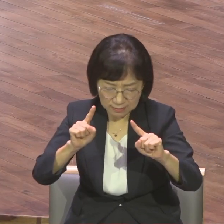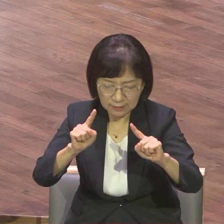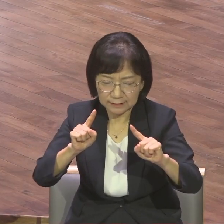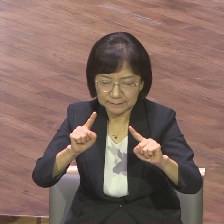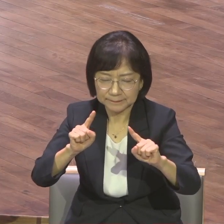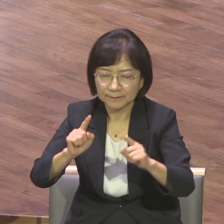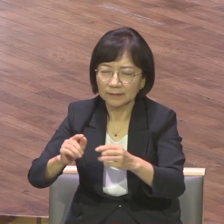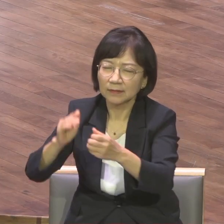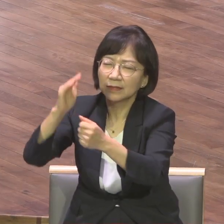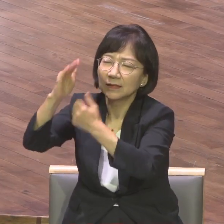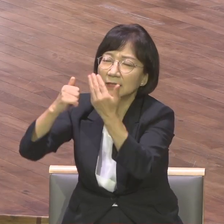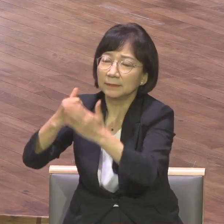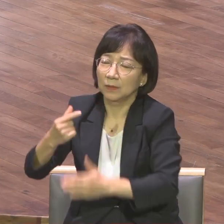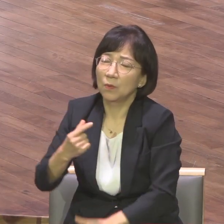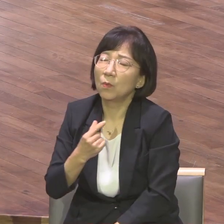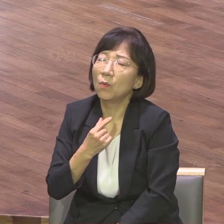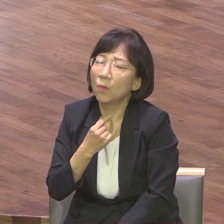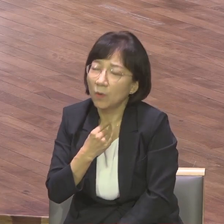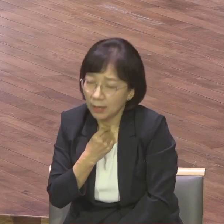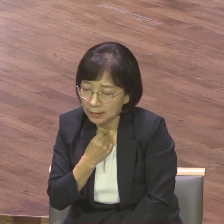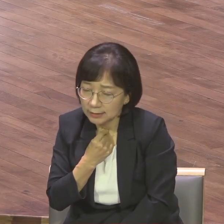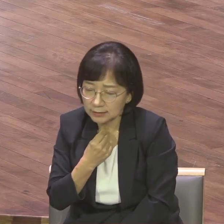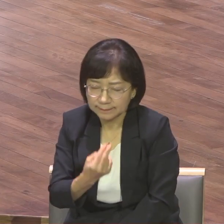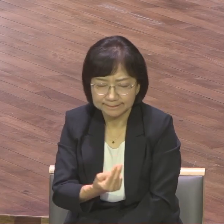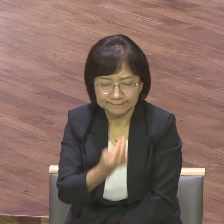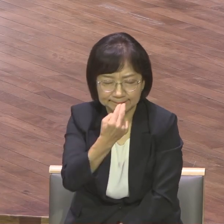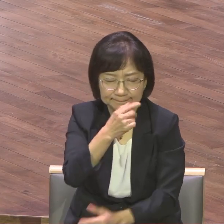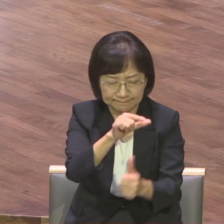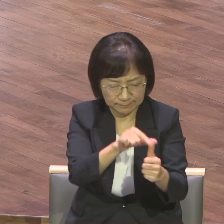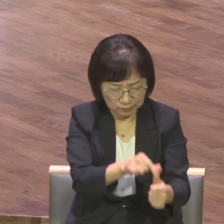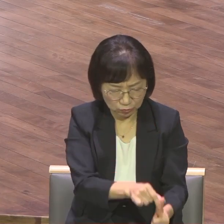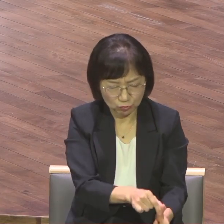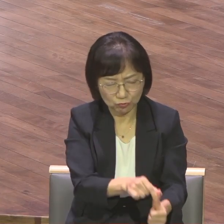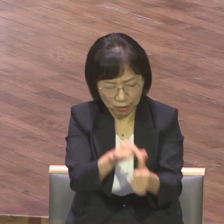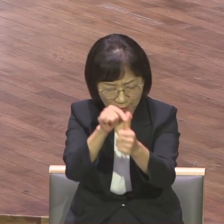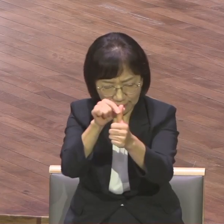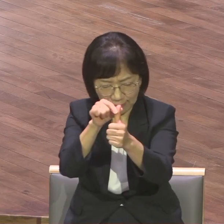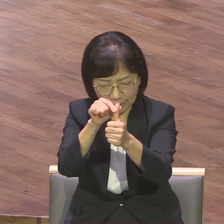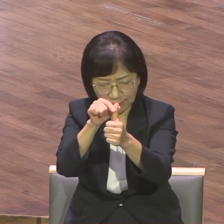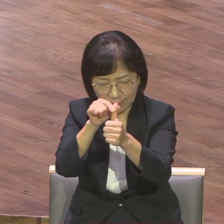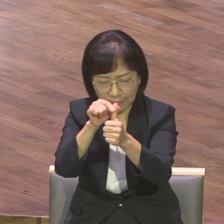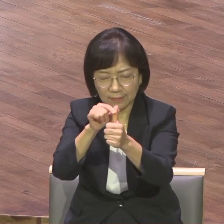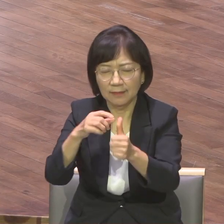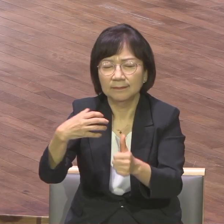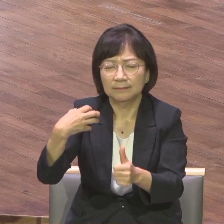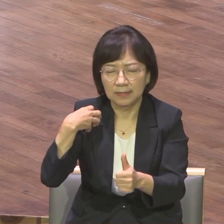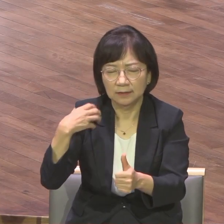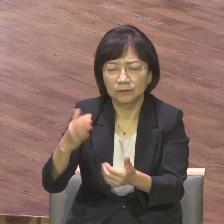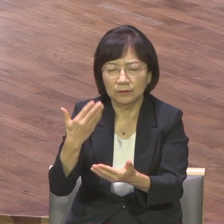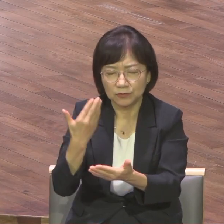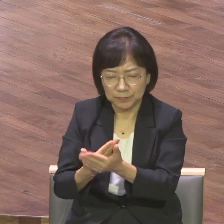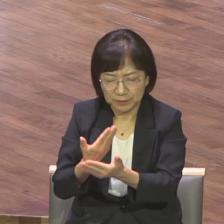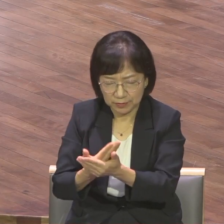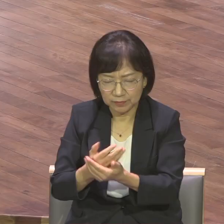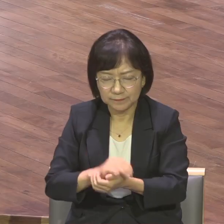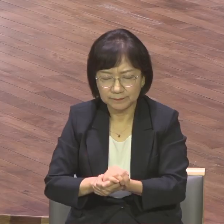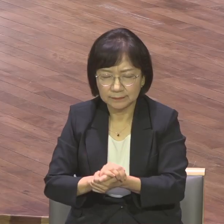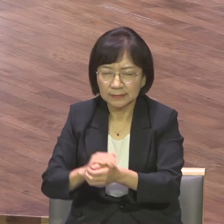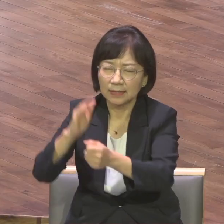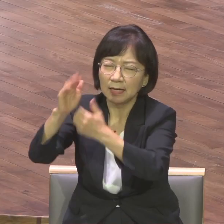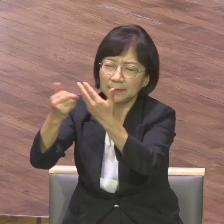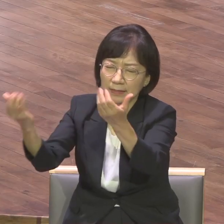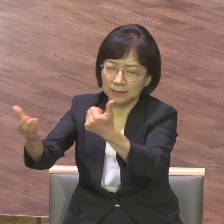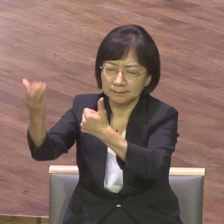하나님께서 원하시는 이 생명권의 현장에서 주님이 기뻐하시는 전도와 선교 현장에서 주님 맡겨온